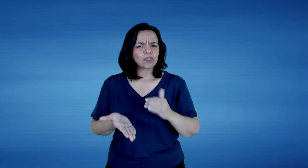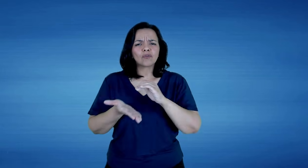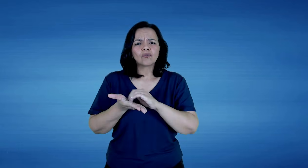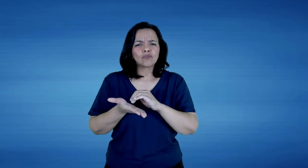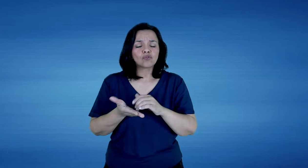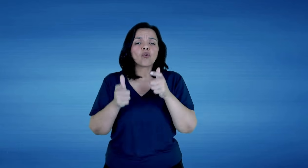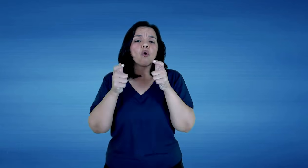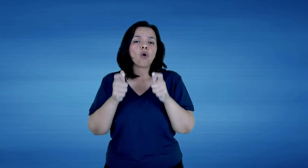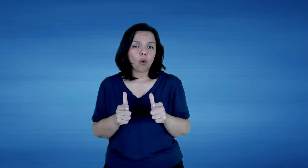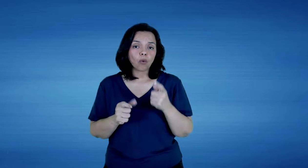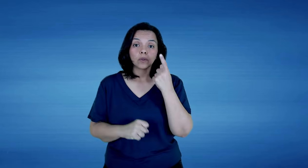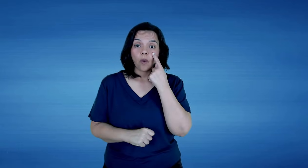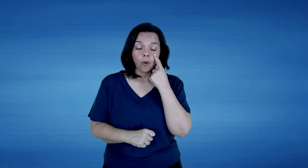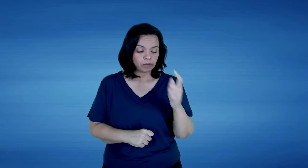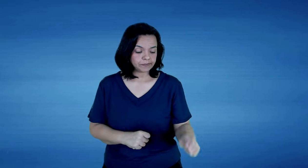o vídeo.